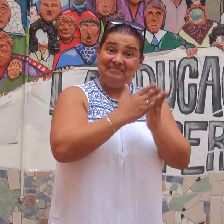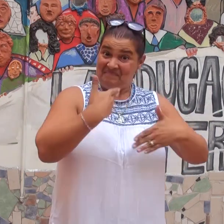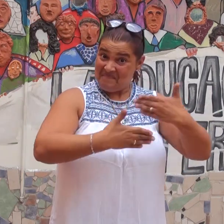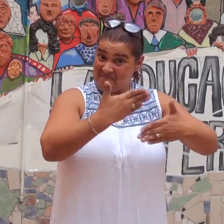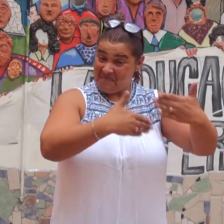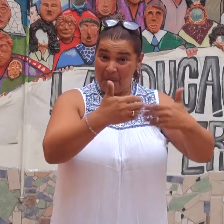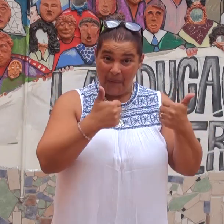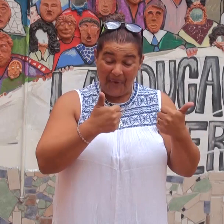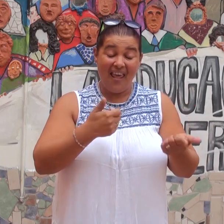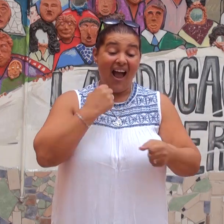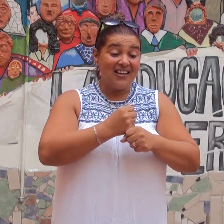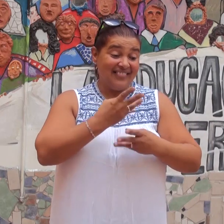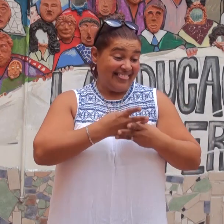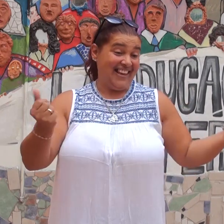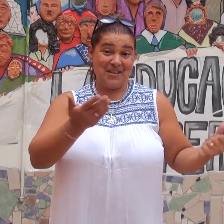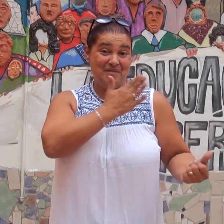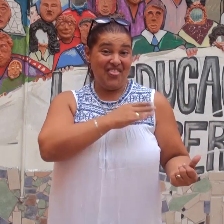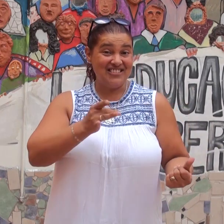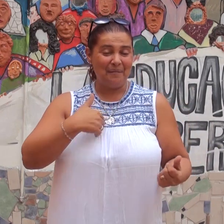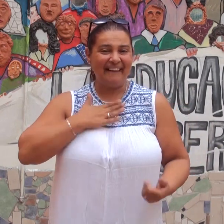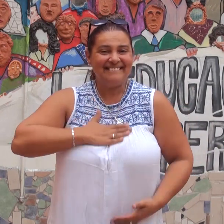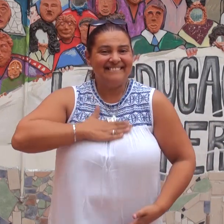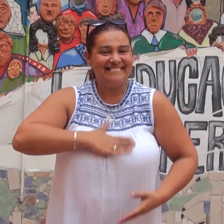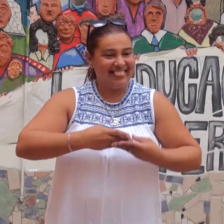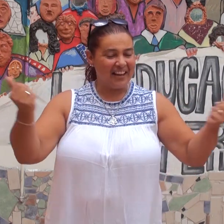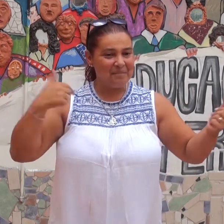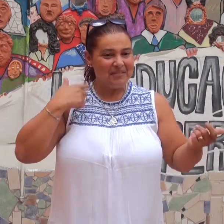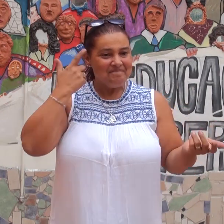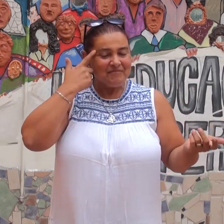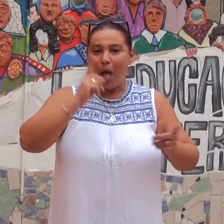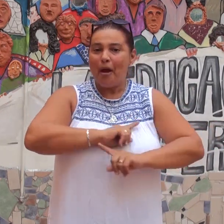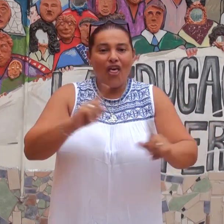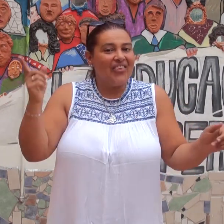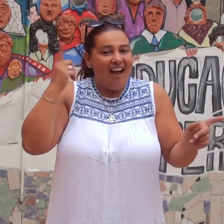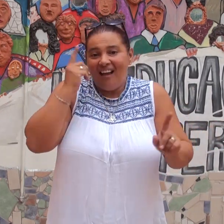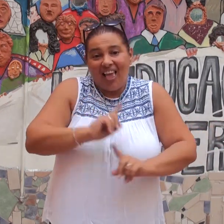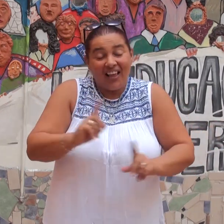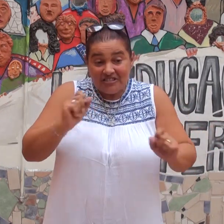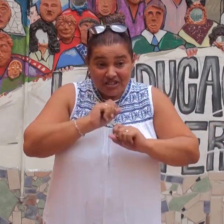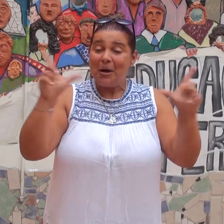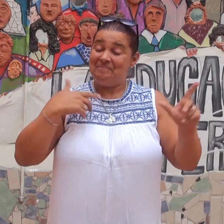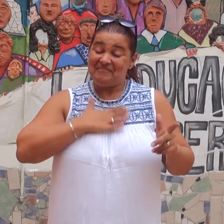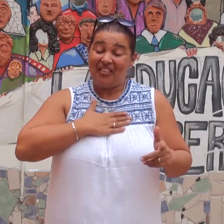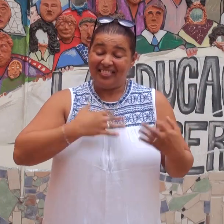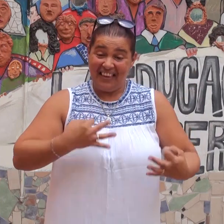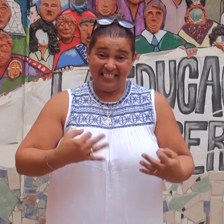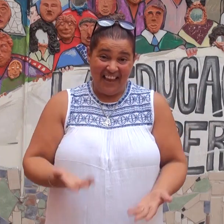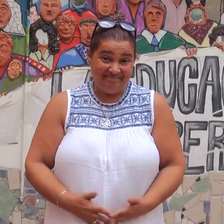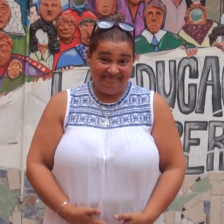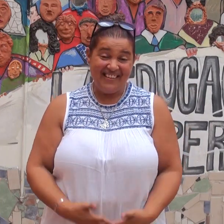forma simultánea, hasta terminar en diciembre pasado. Me puse muy contenta por esto. No podía creer que pude lograrlo. Me